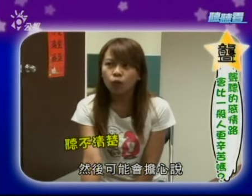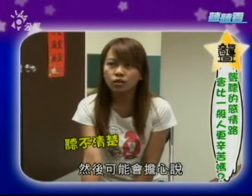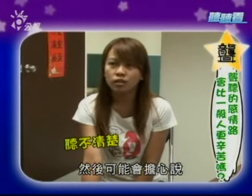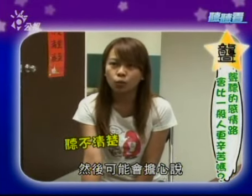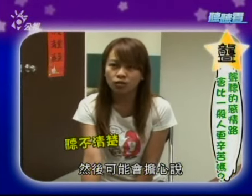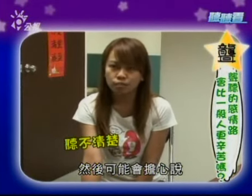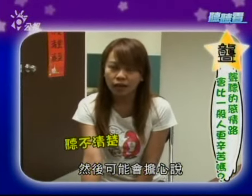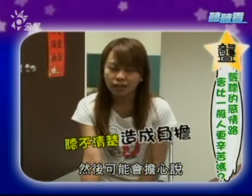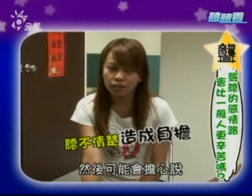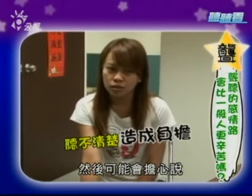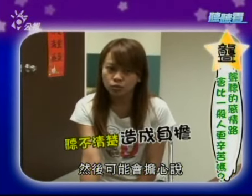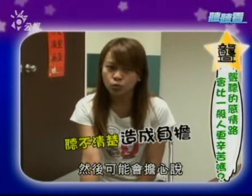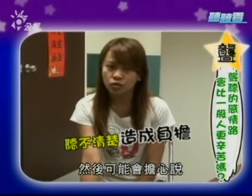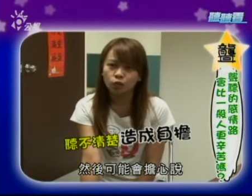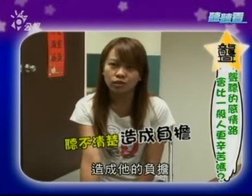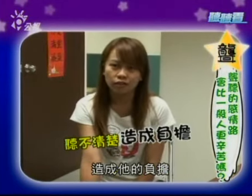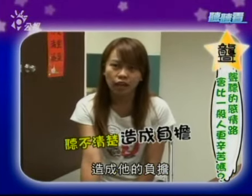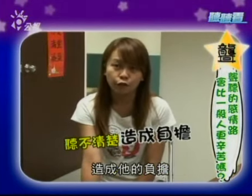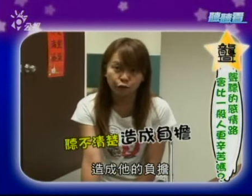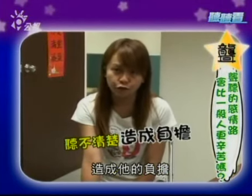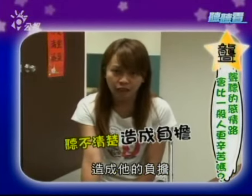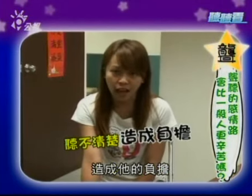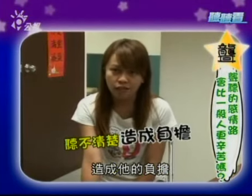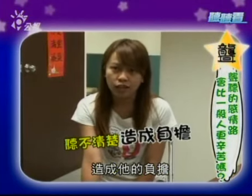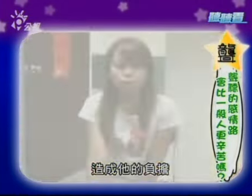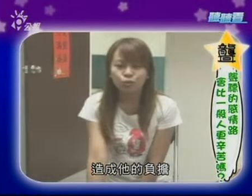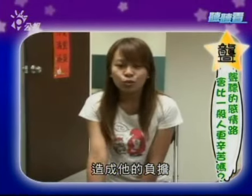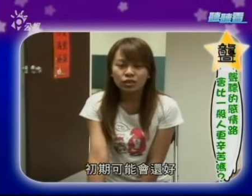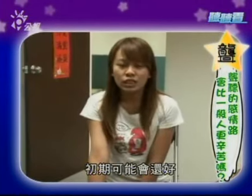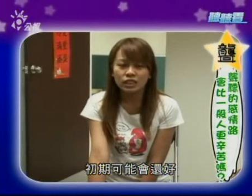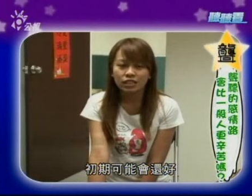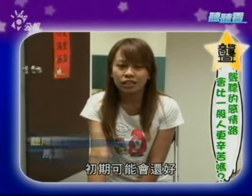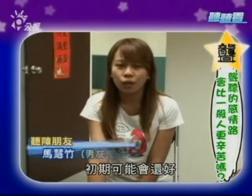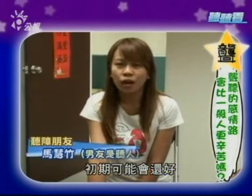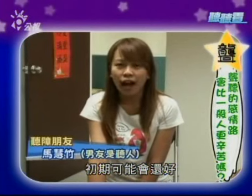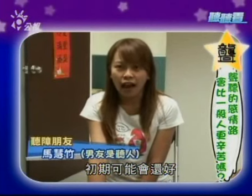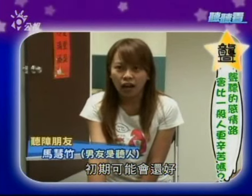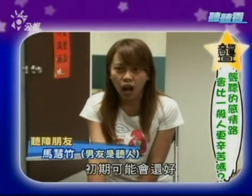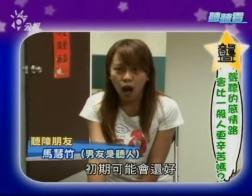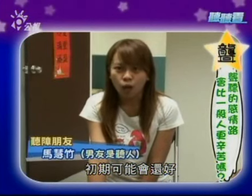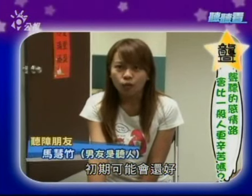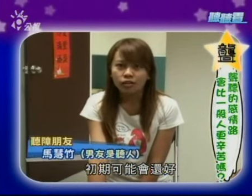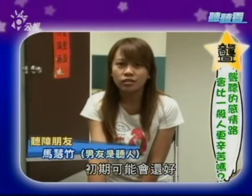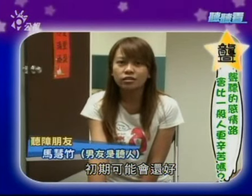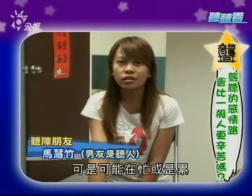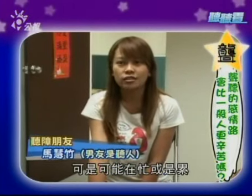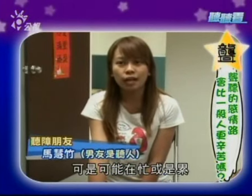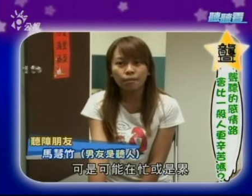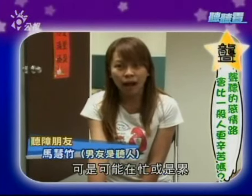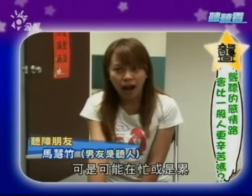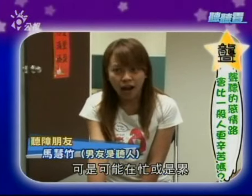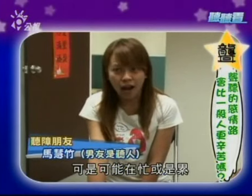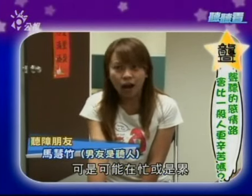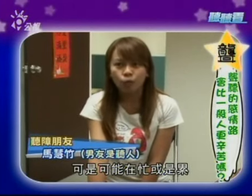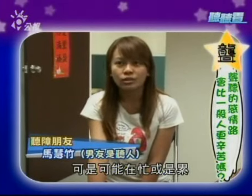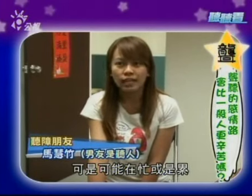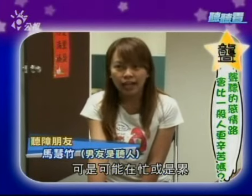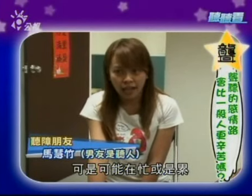可能会怕大就是说造成他的负担出体可能会还好可是可能在忙啊或是累